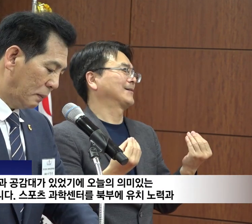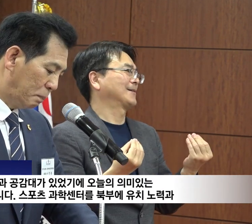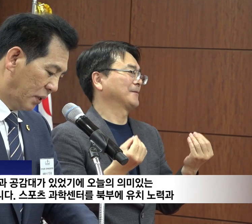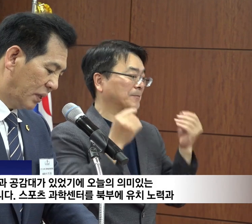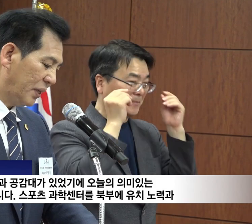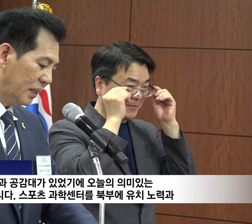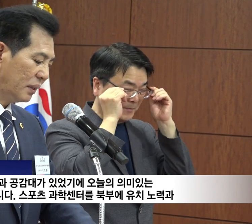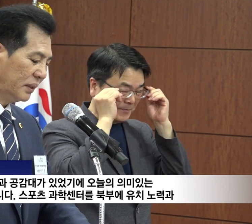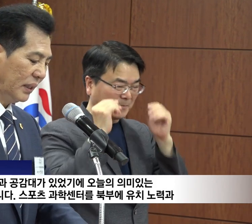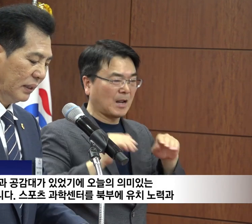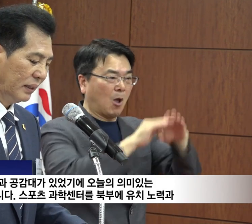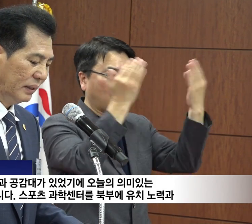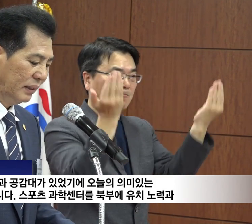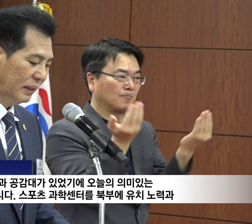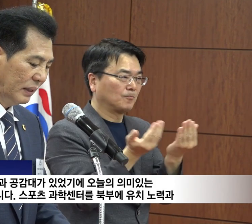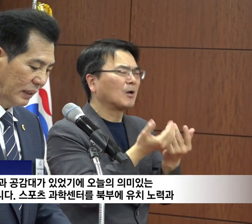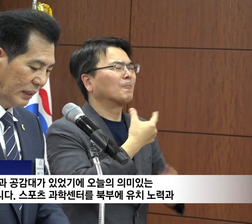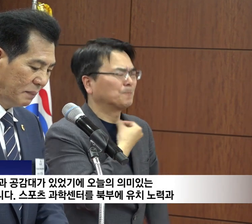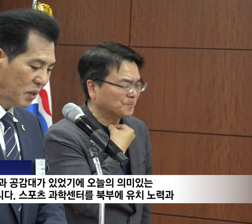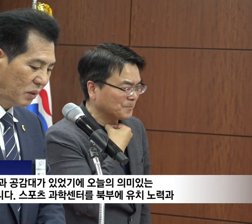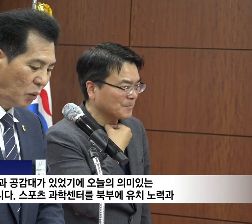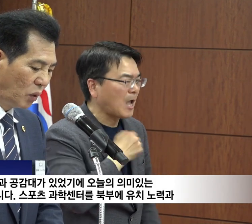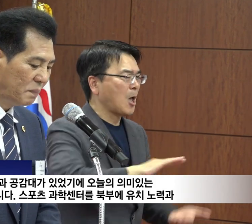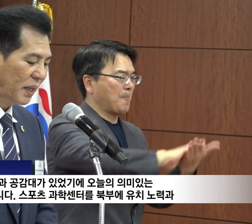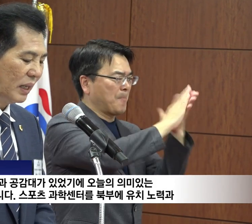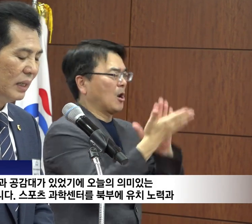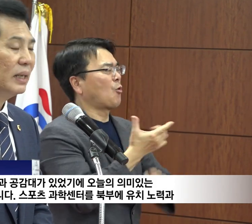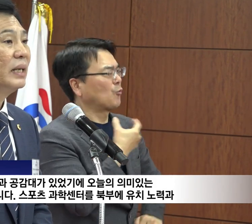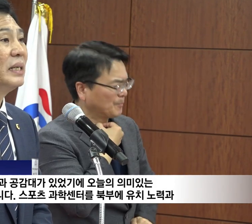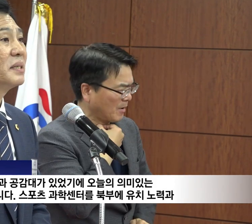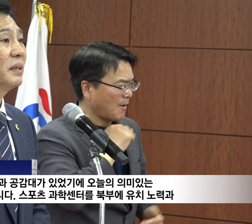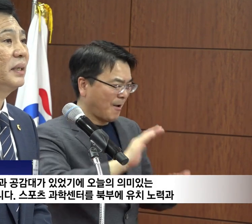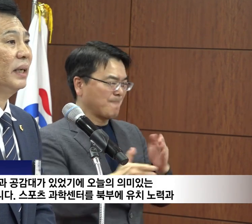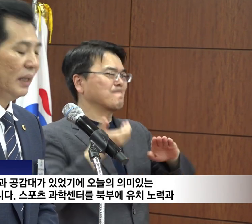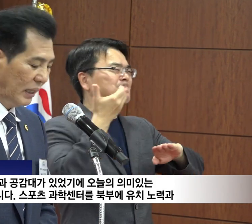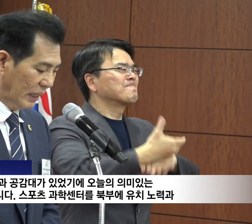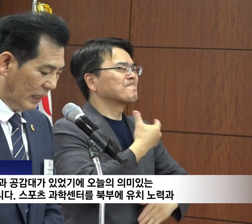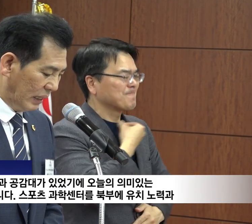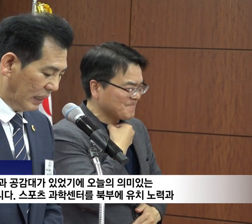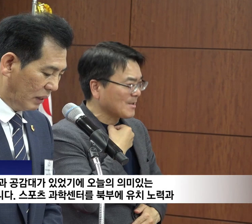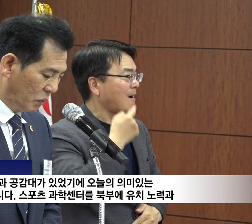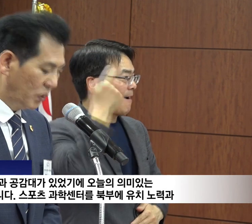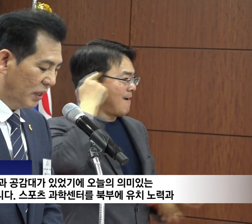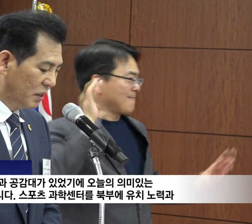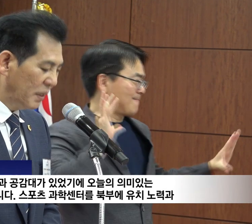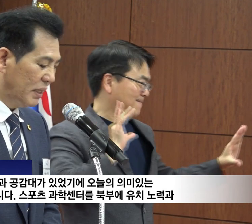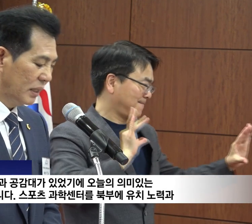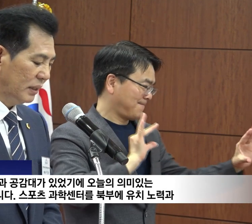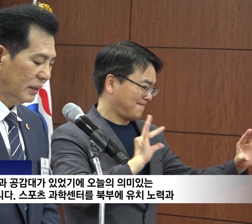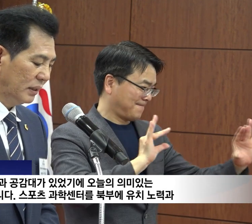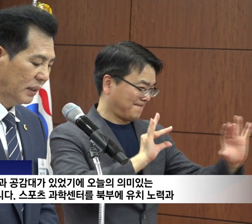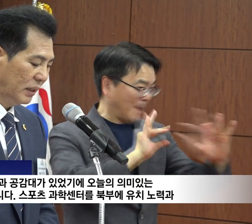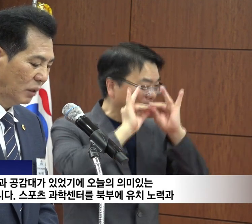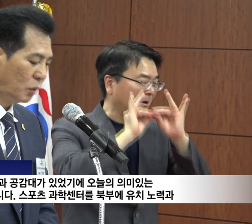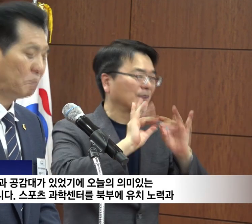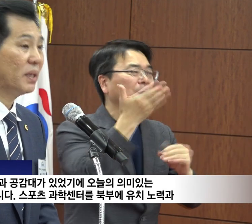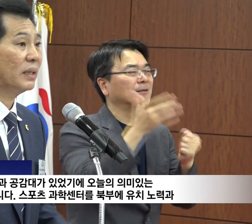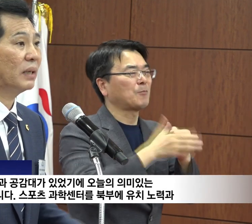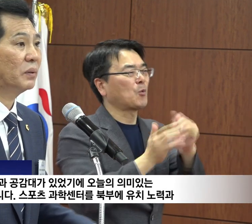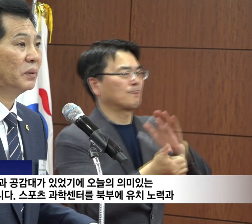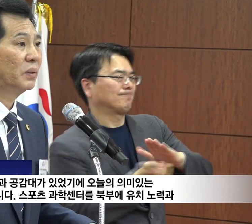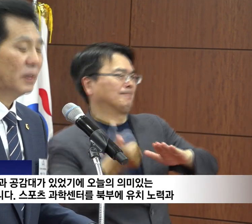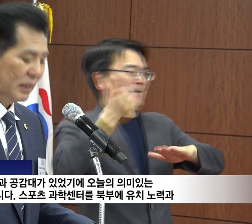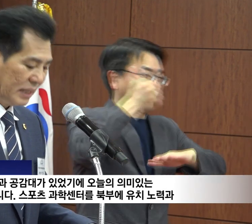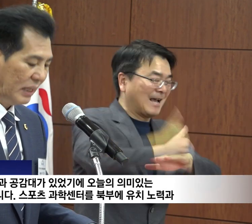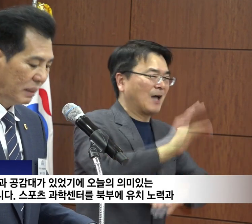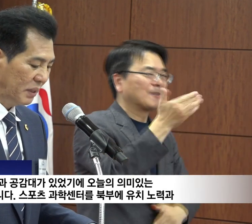모두의 변화의 혁신, 협력과 공감대가 있었기에 오늘이 의미 있는 결실이 더욱